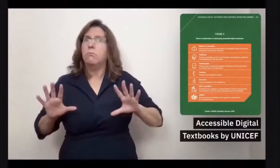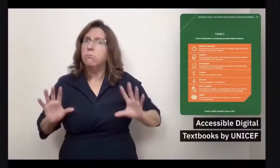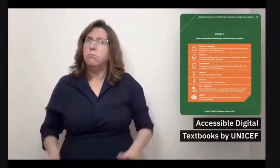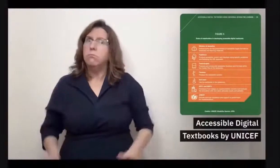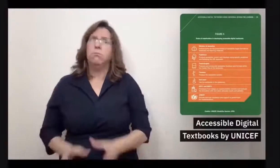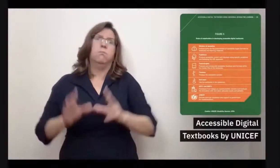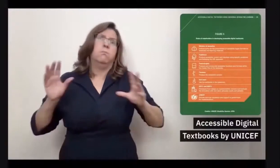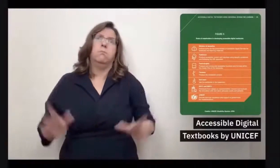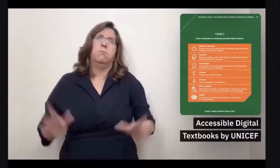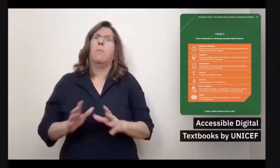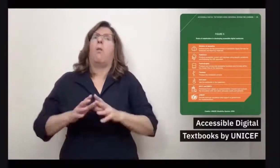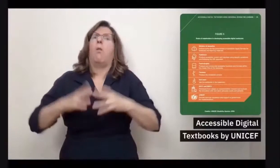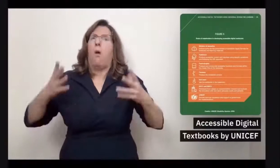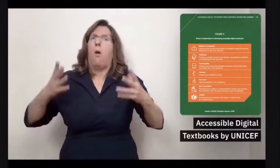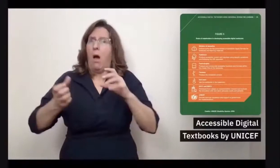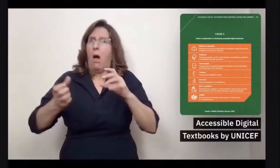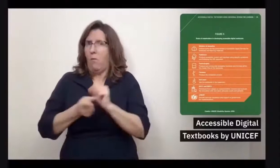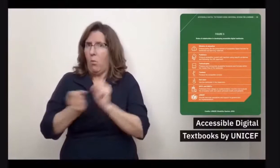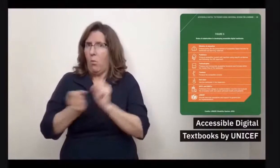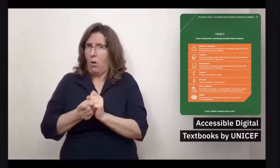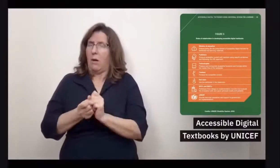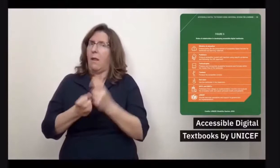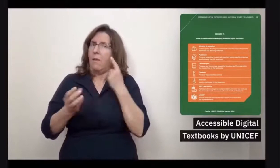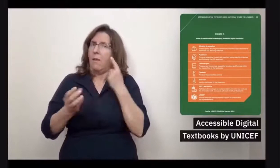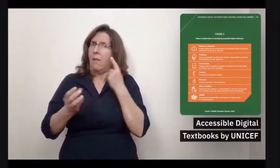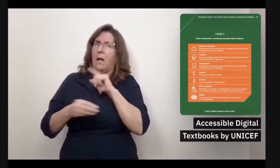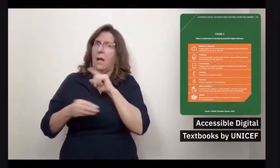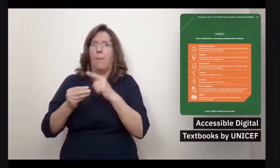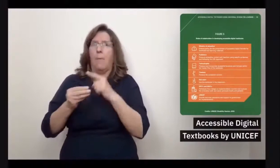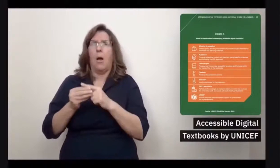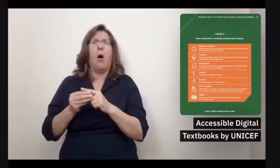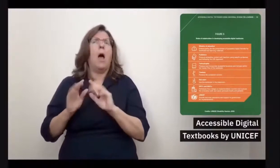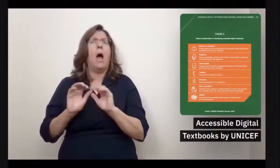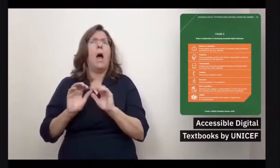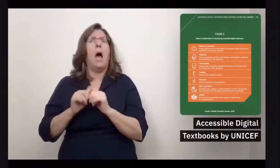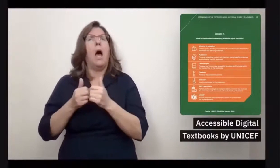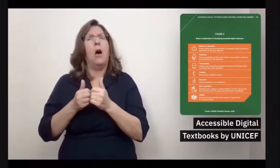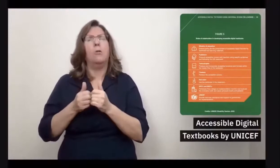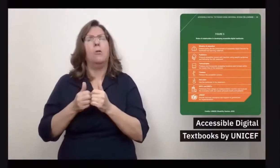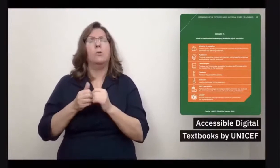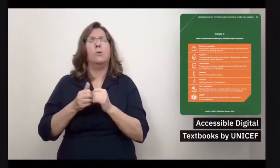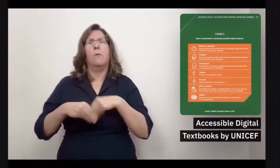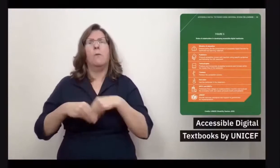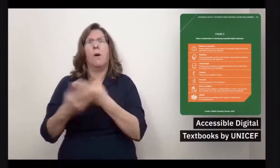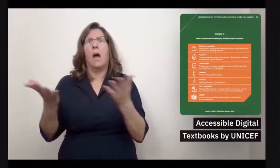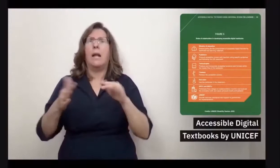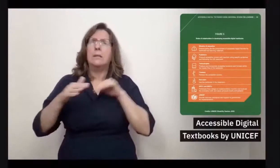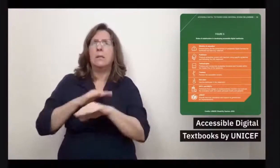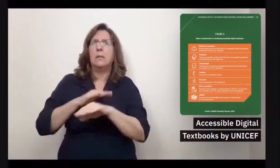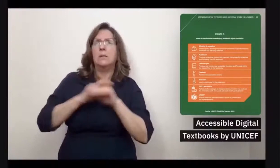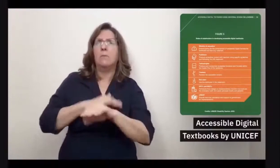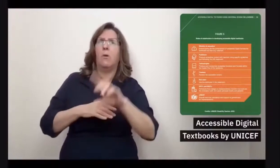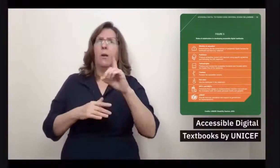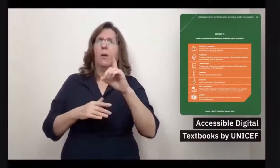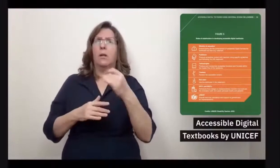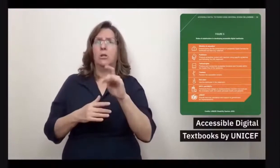e-books. Primero, el ministro de Educación en el país tiene el poder de hacer políticas